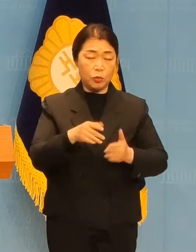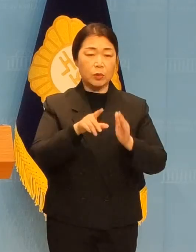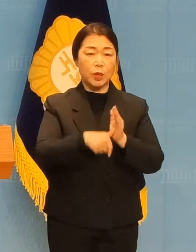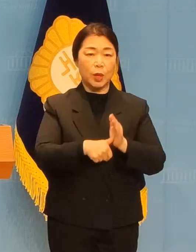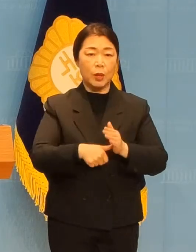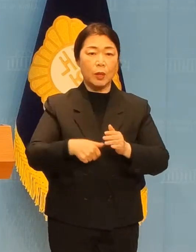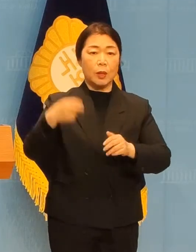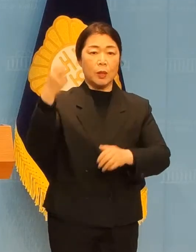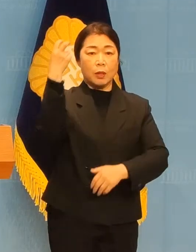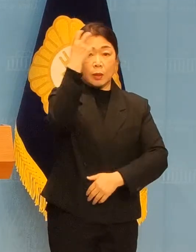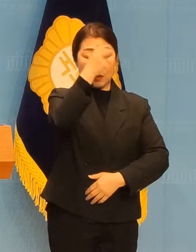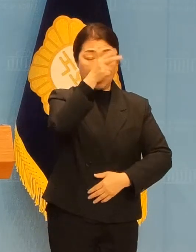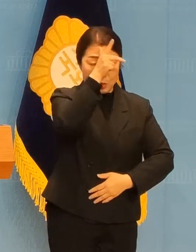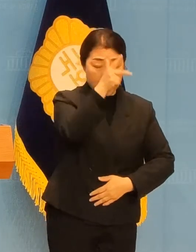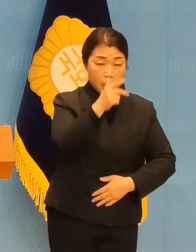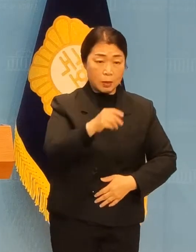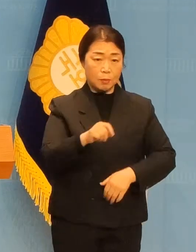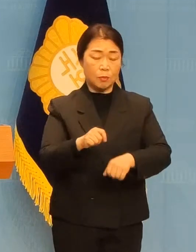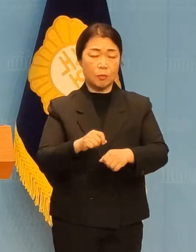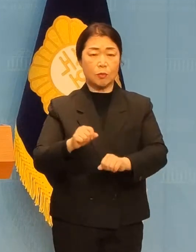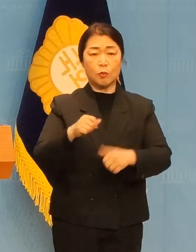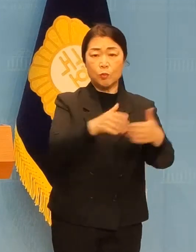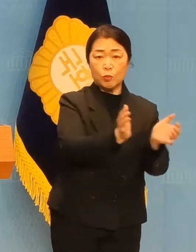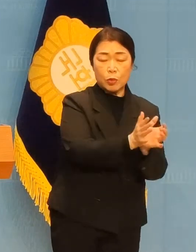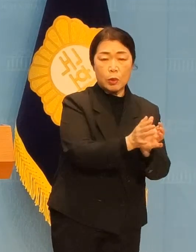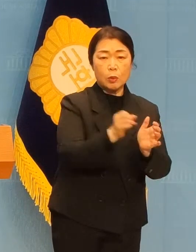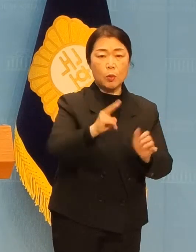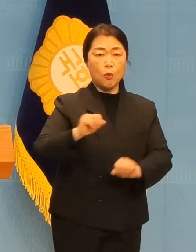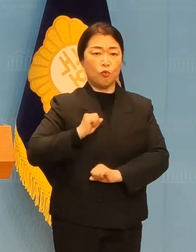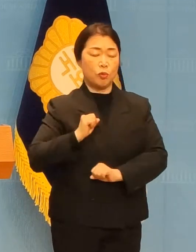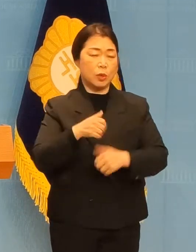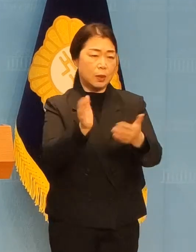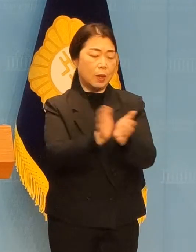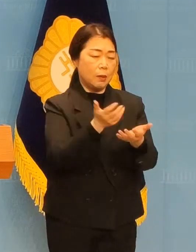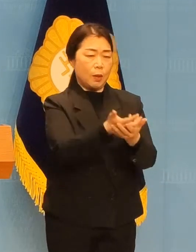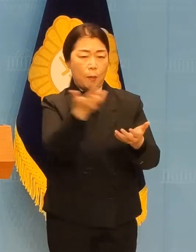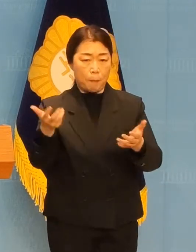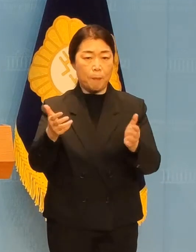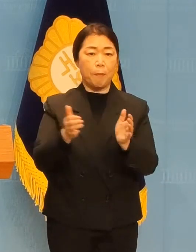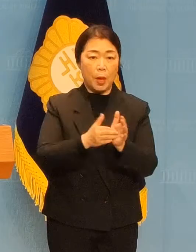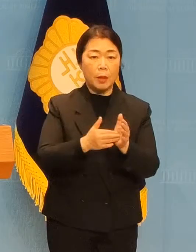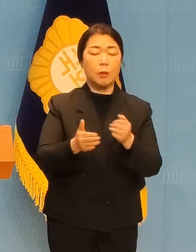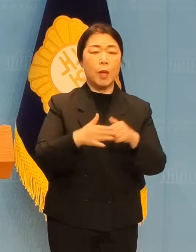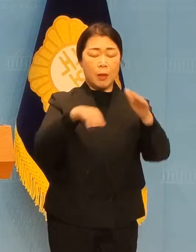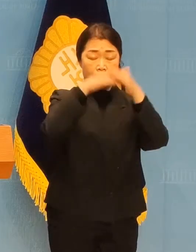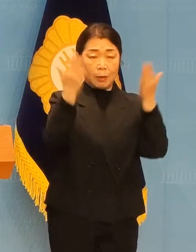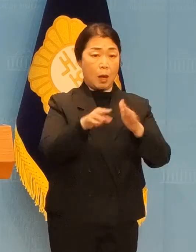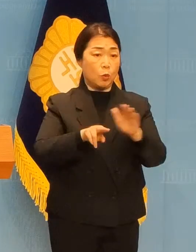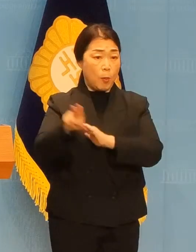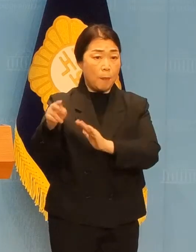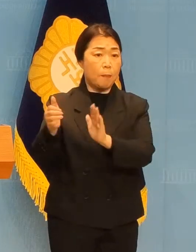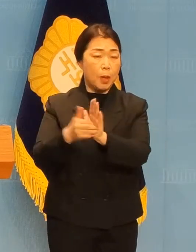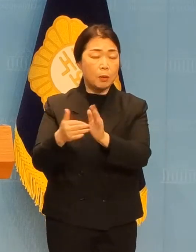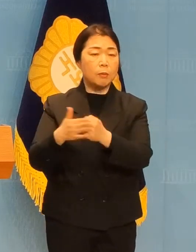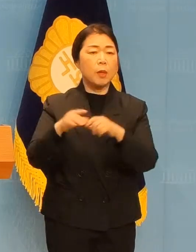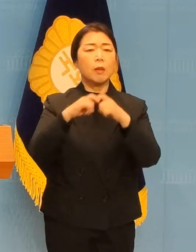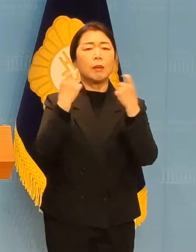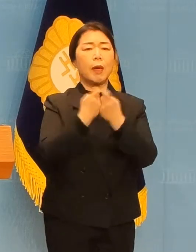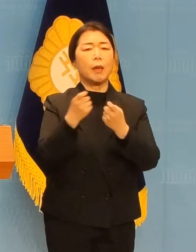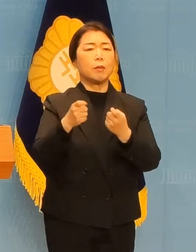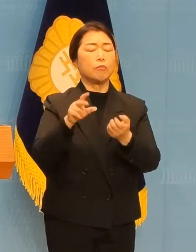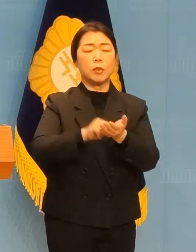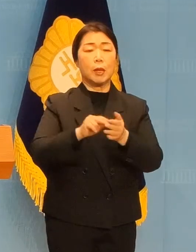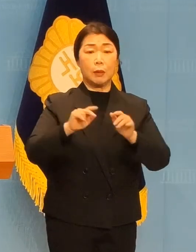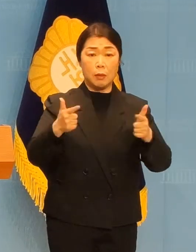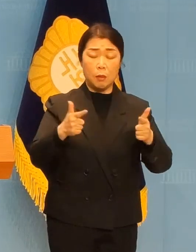인력이 관저에서 철수한 것을 두고 다 도망갔으니 사유화가 아니다라는 기괴한